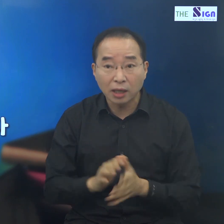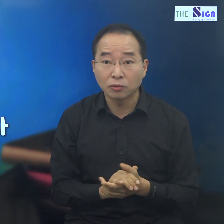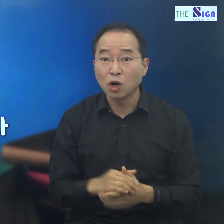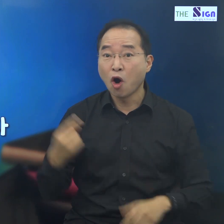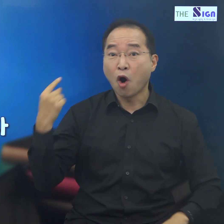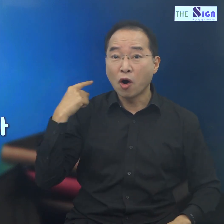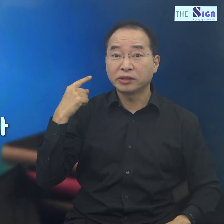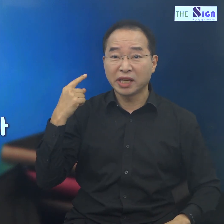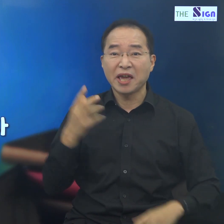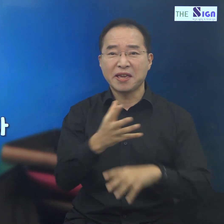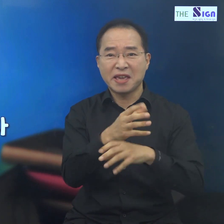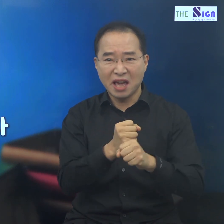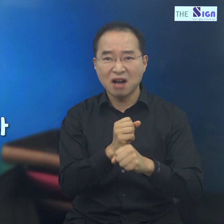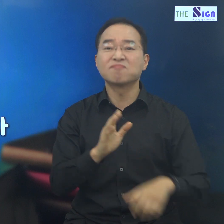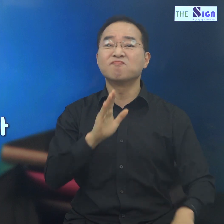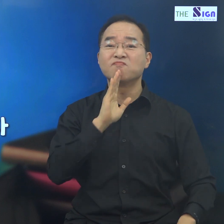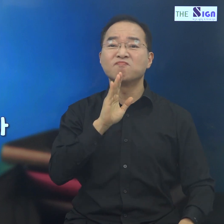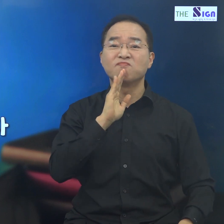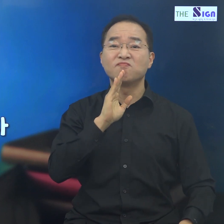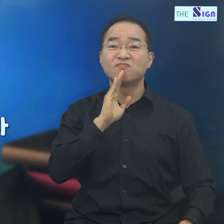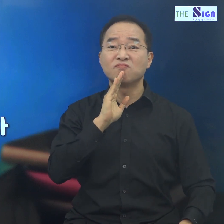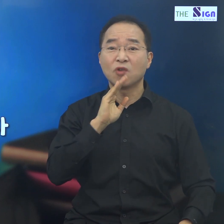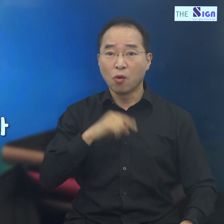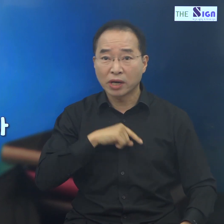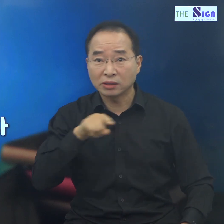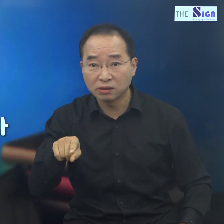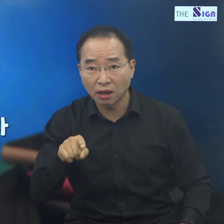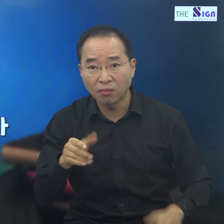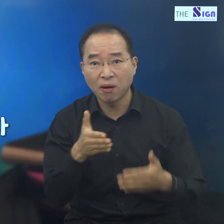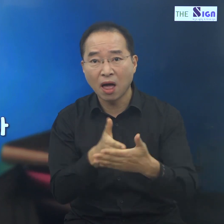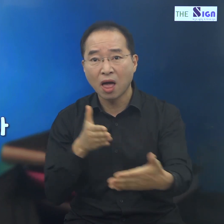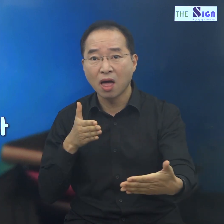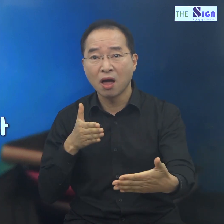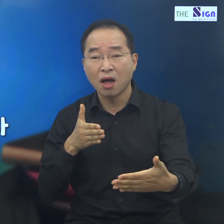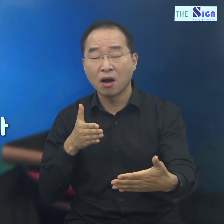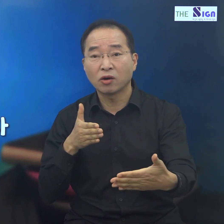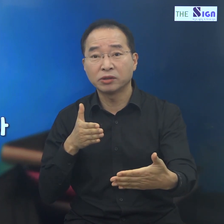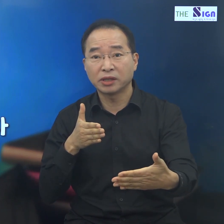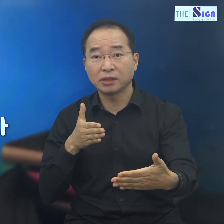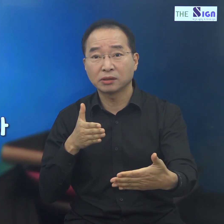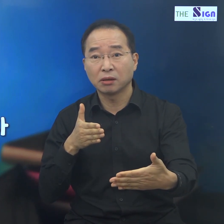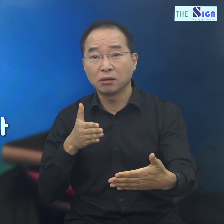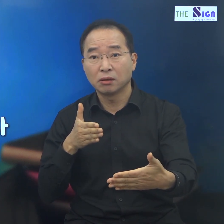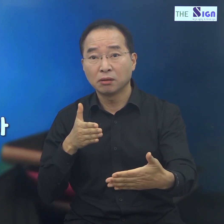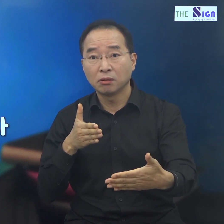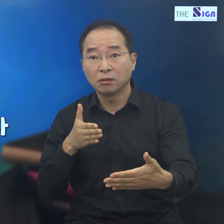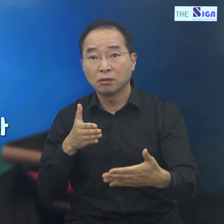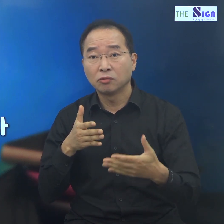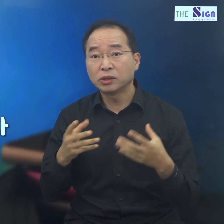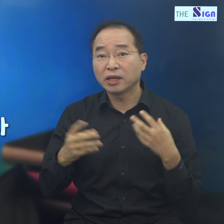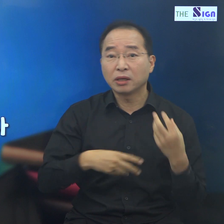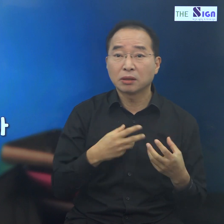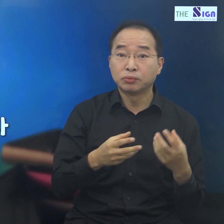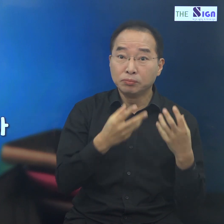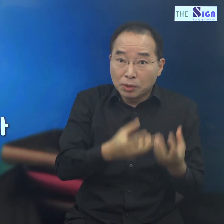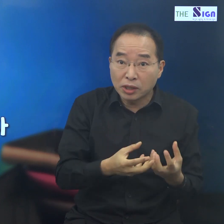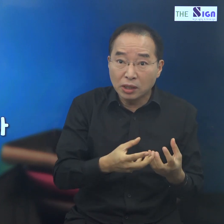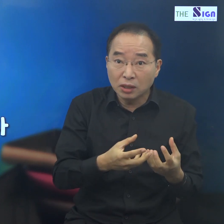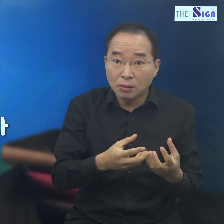거. 어제 예약 오늘 갔는데 거절당했어. 우리가 얘기할 때 분명히